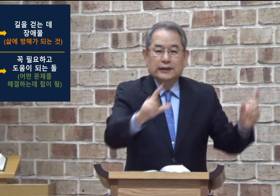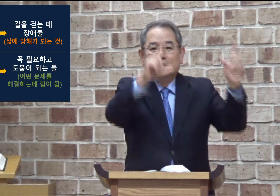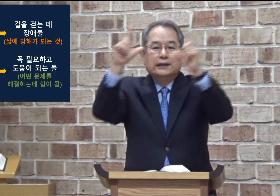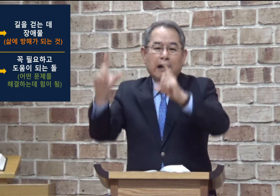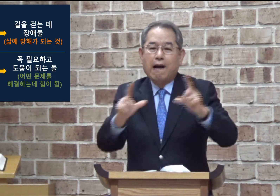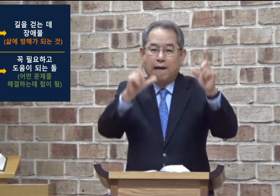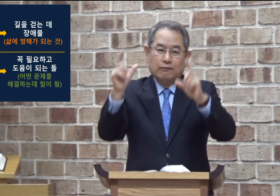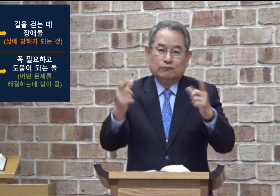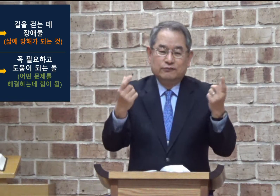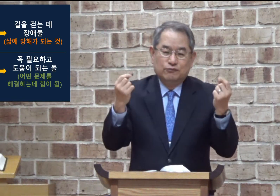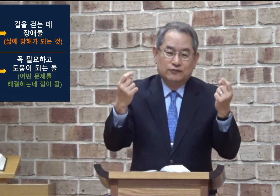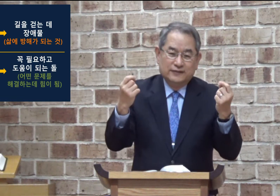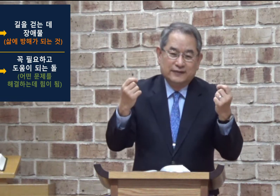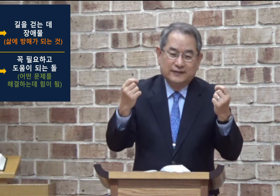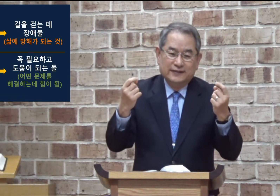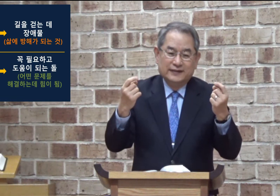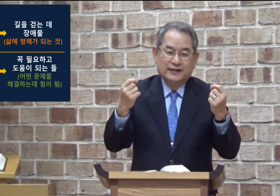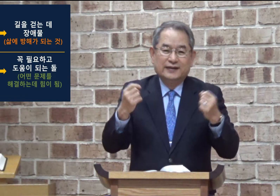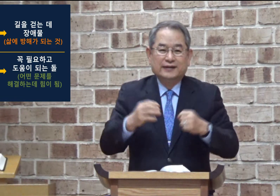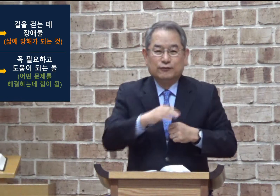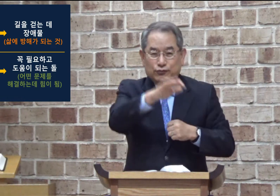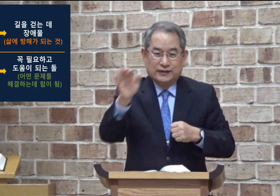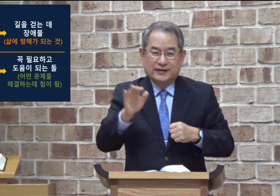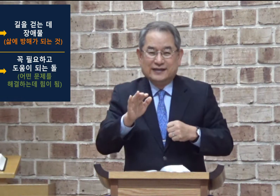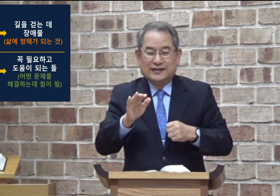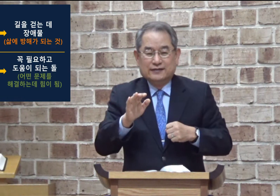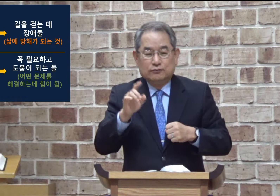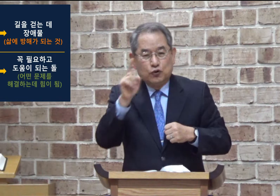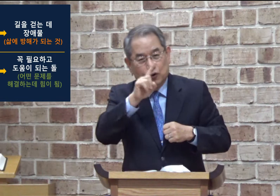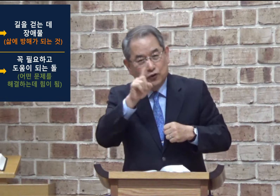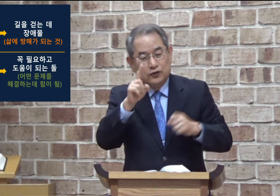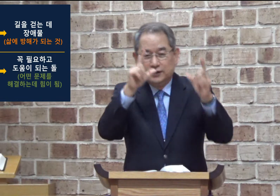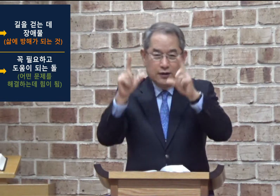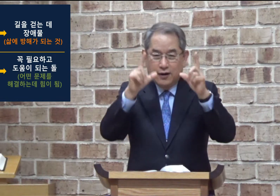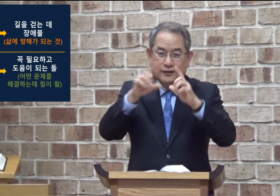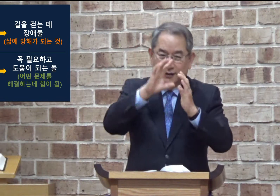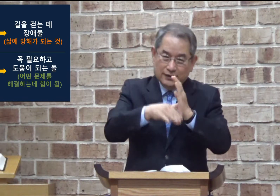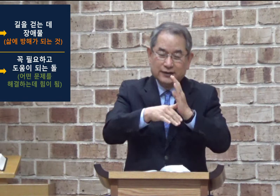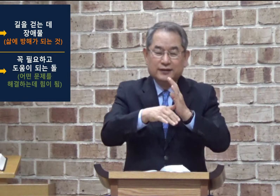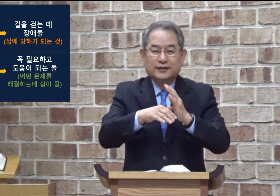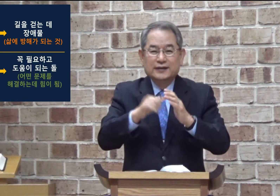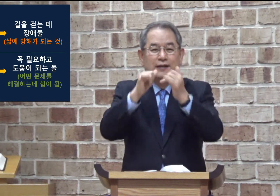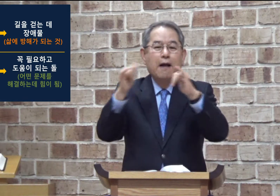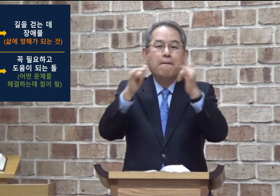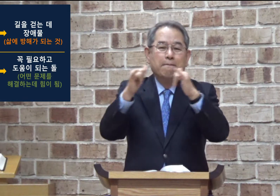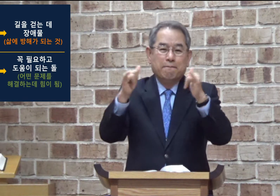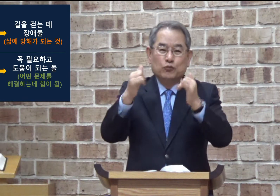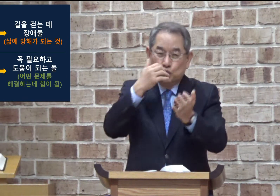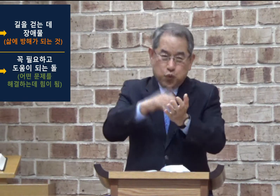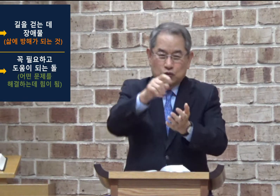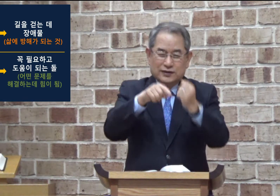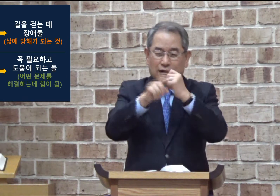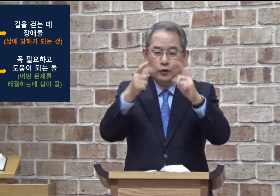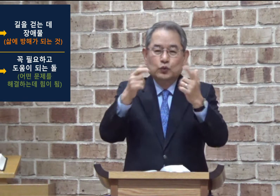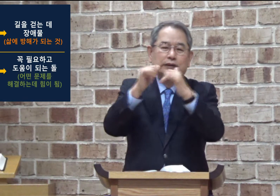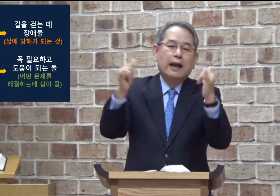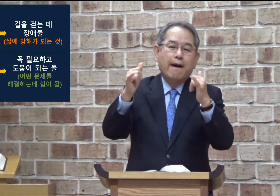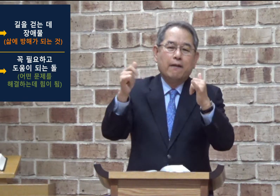어떤 사람은 방해를 주는 사람이 있습니다. 힘들게 하고 걱정을 주는 사람이 있습니다. 그런 사람을 걸림돌